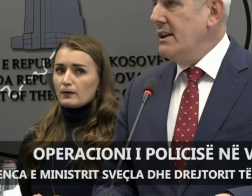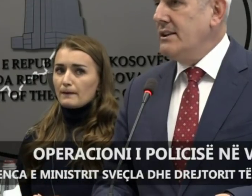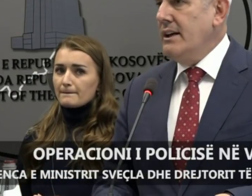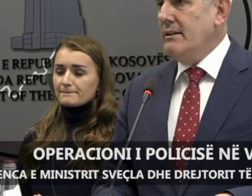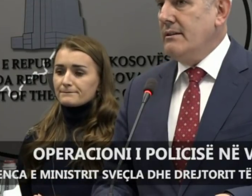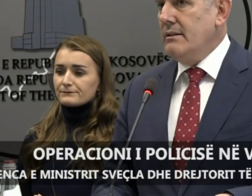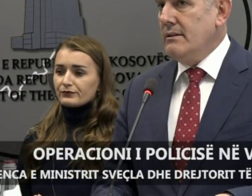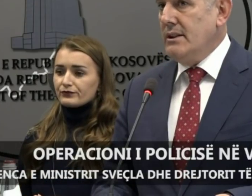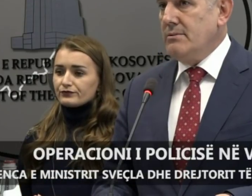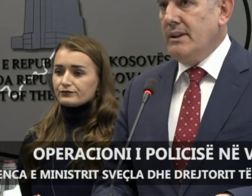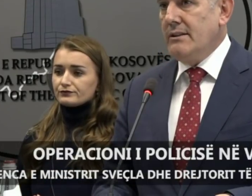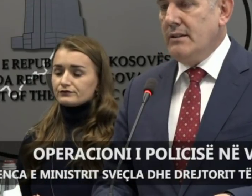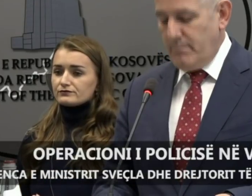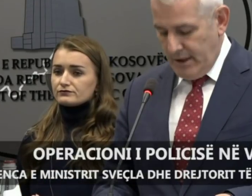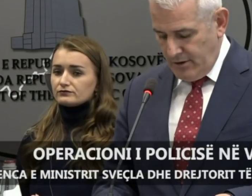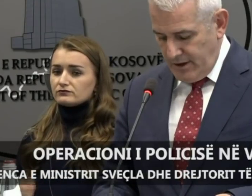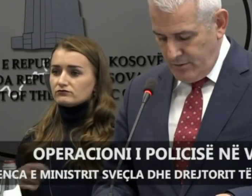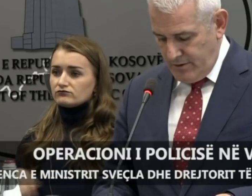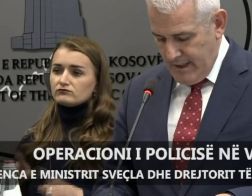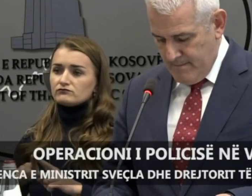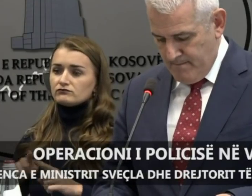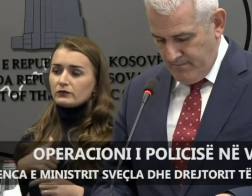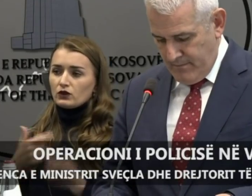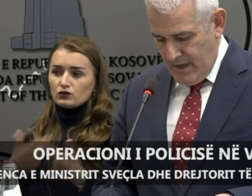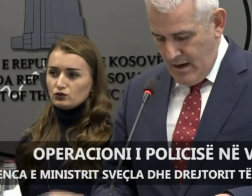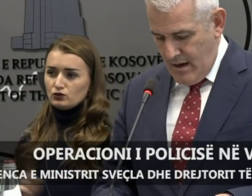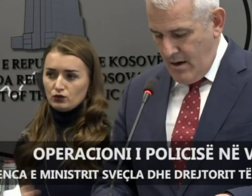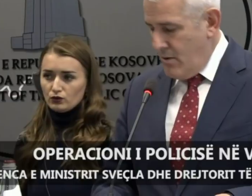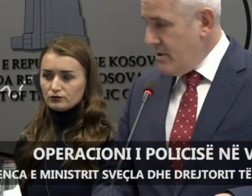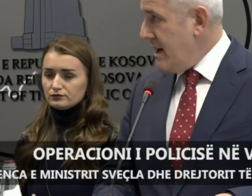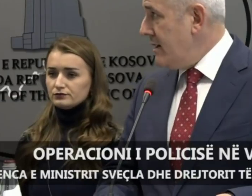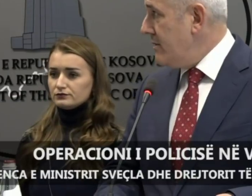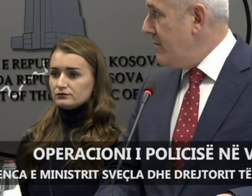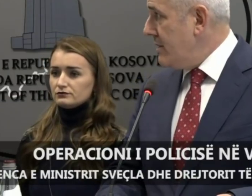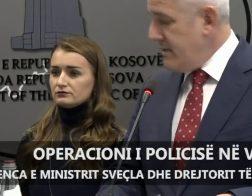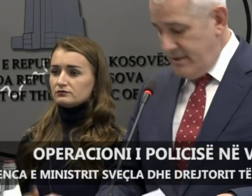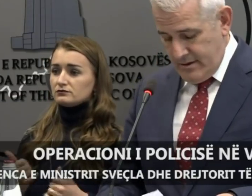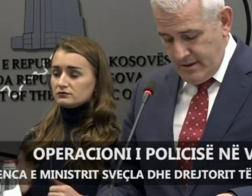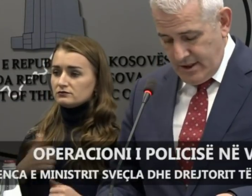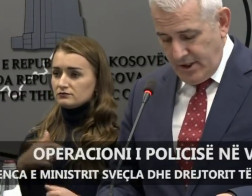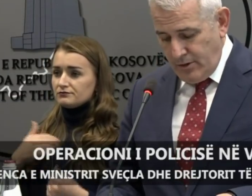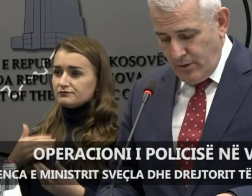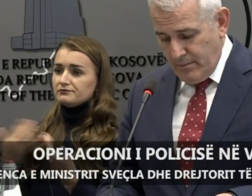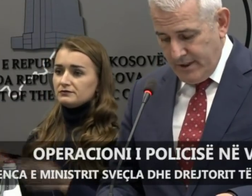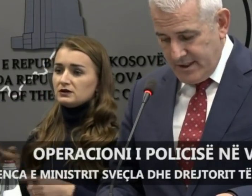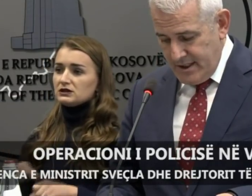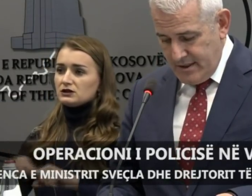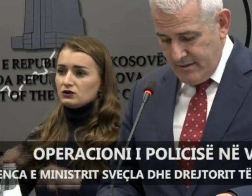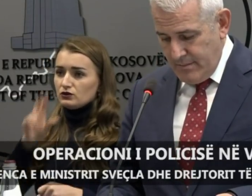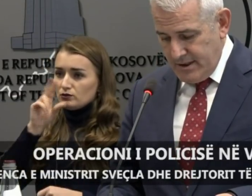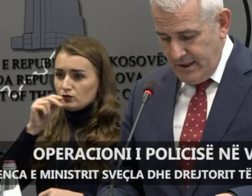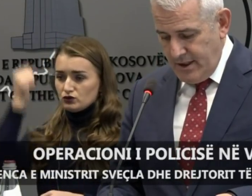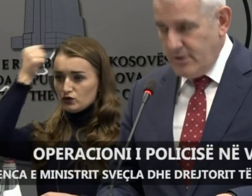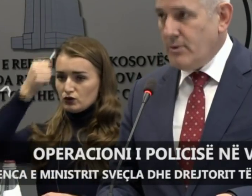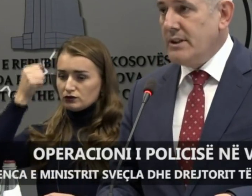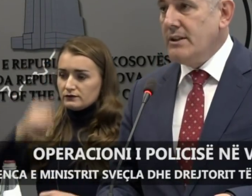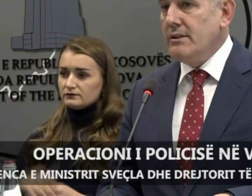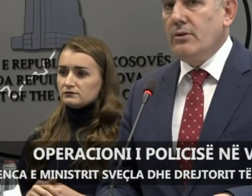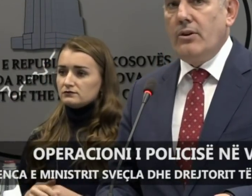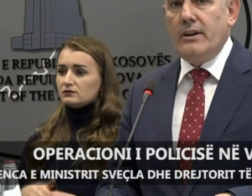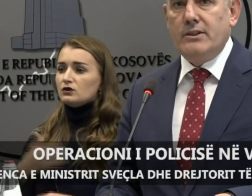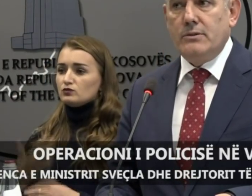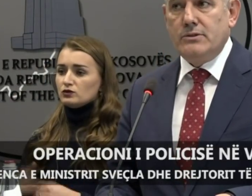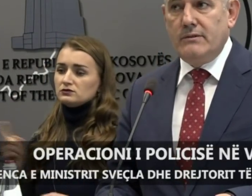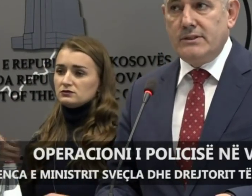strukturat të cilat janë tashmë janë të patolerueshme. Unë ja kaloj fjallën tash drejtorit policisë, pastaj drejtorit